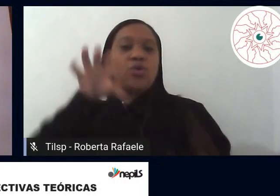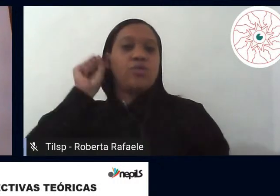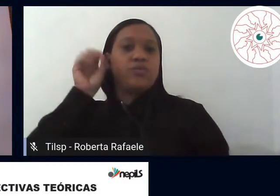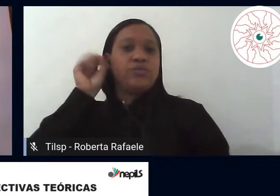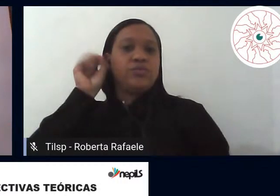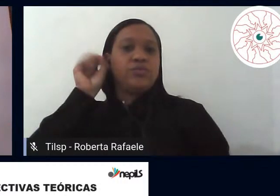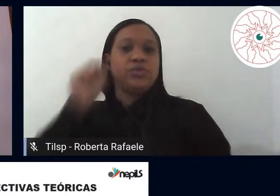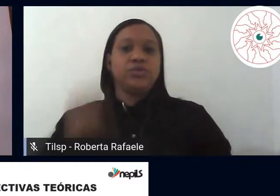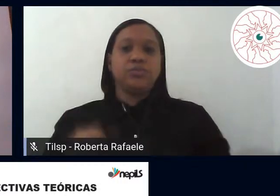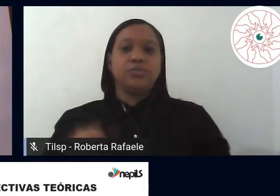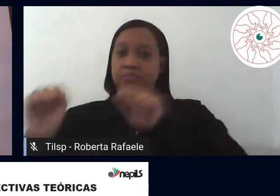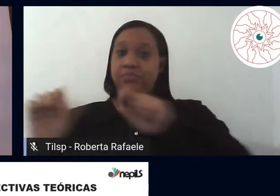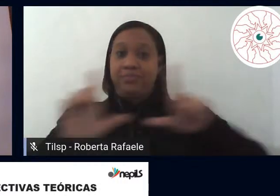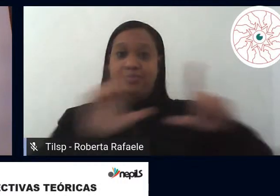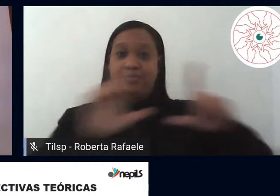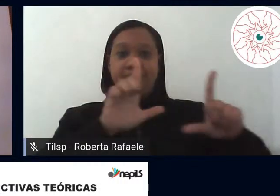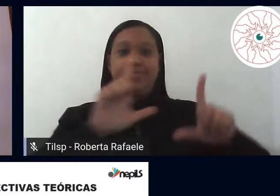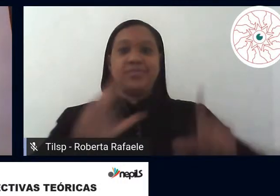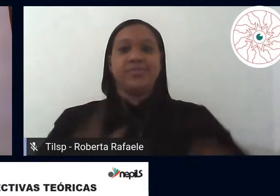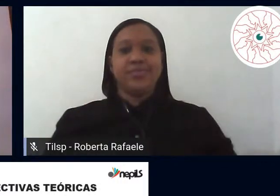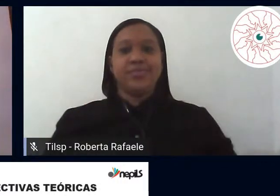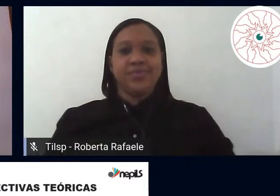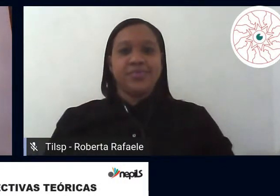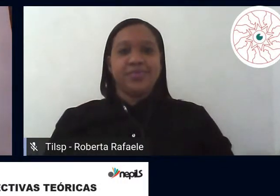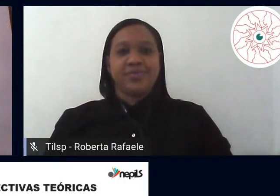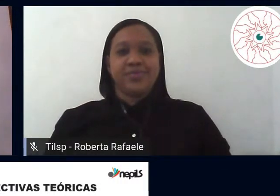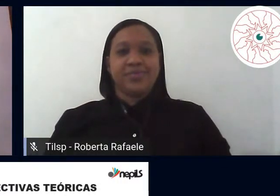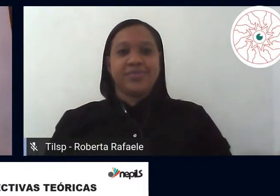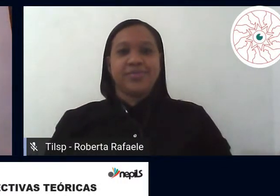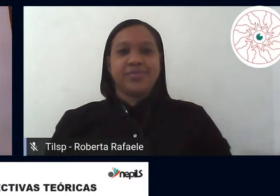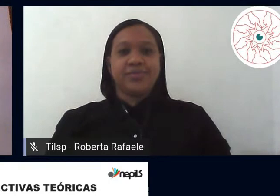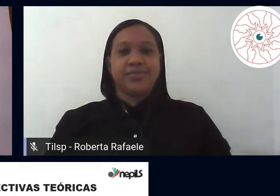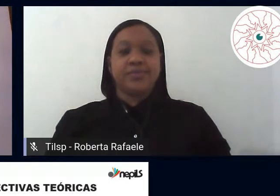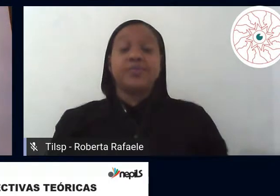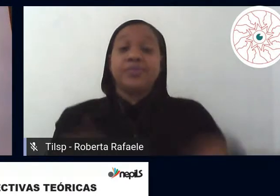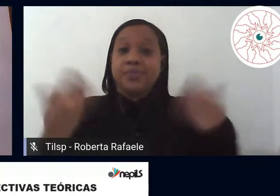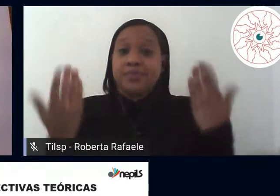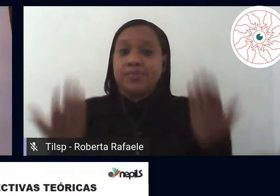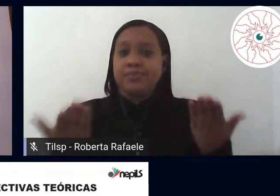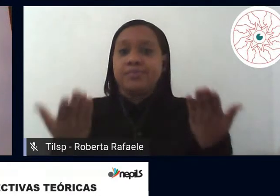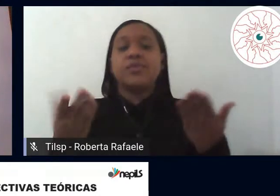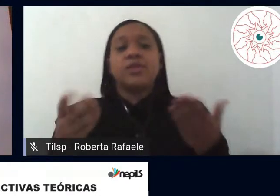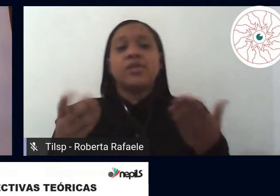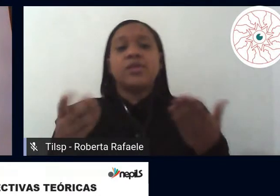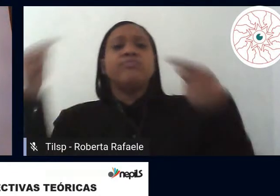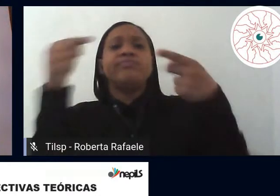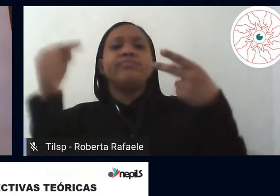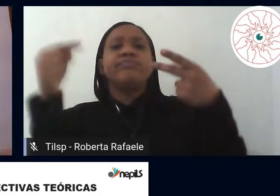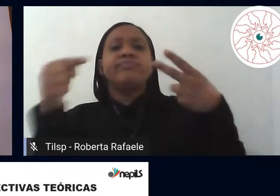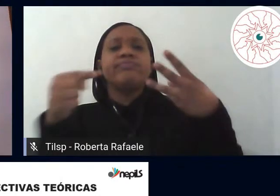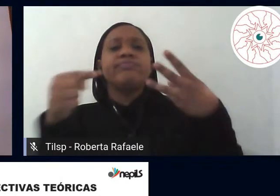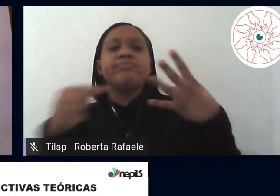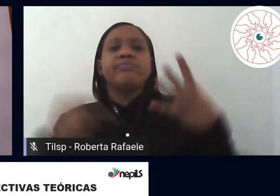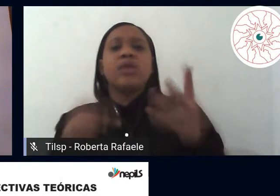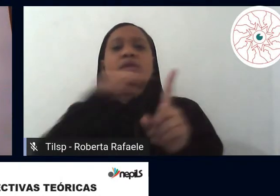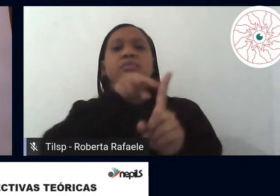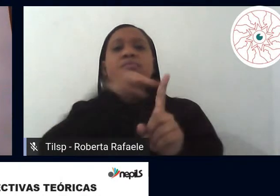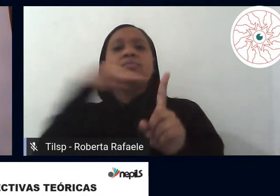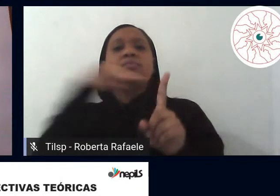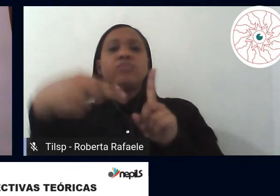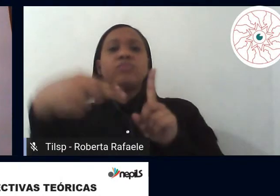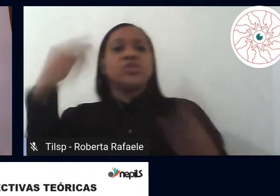favor. Bem, e quais foram eh as perspectivas teóricas que nos ajudaram, né, na